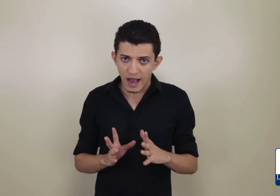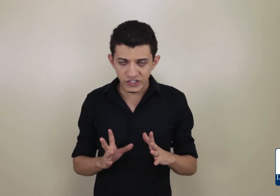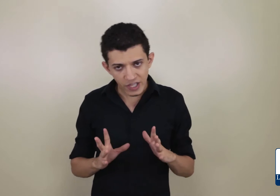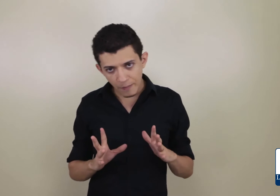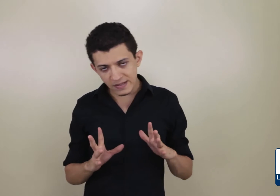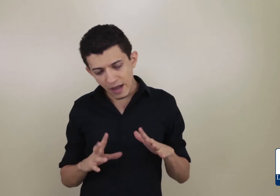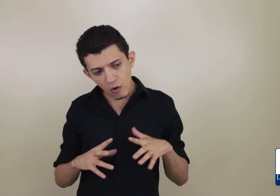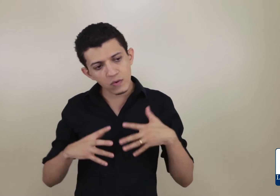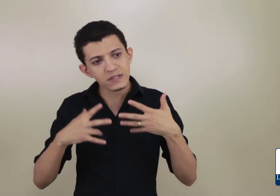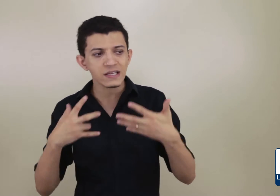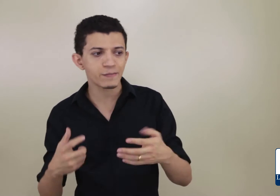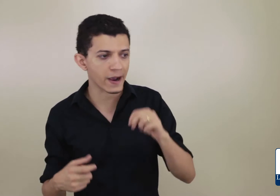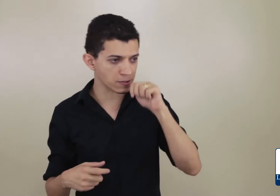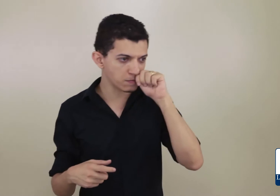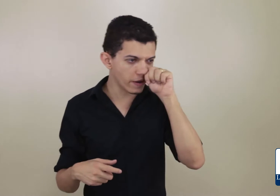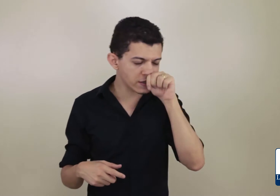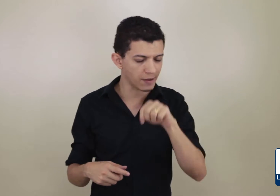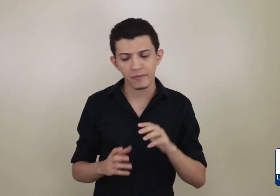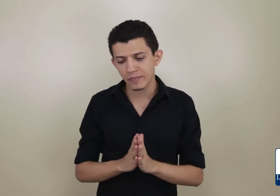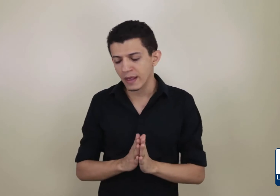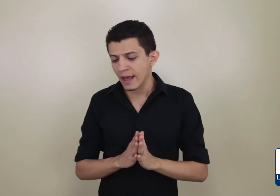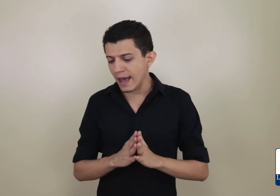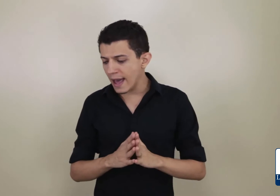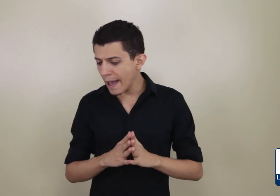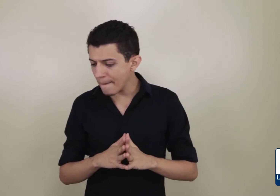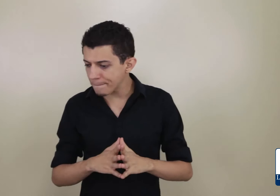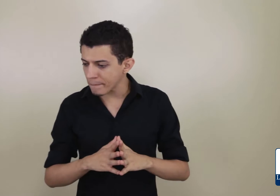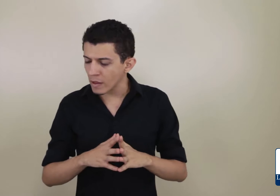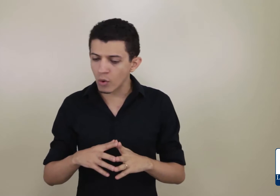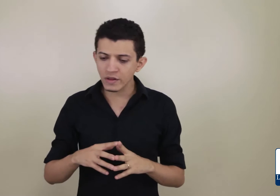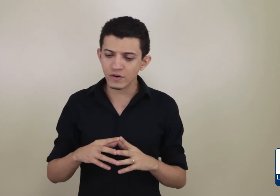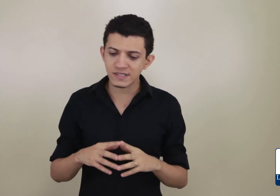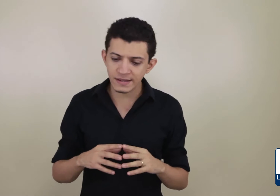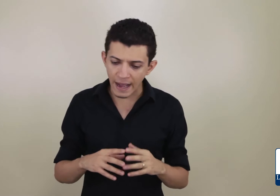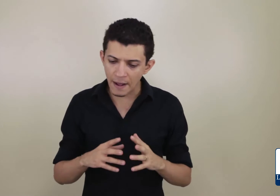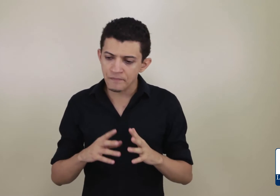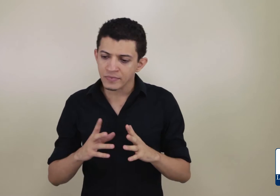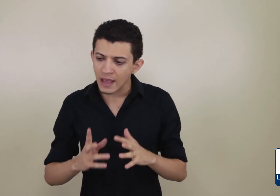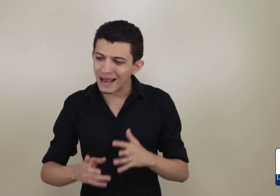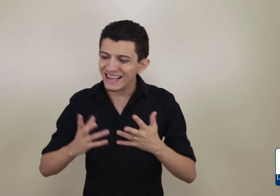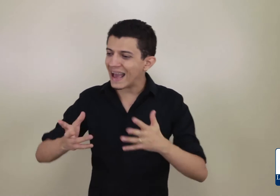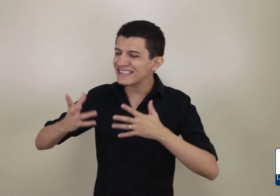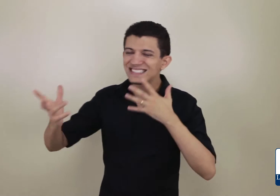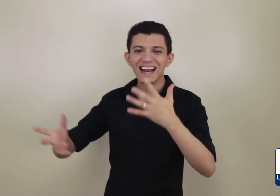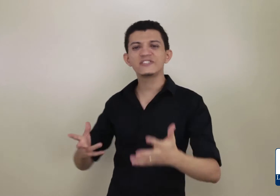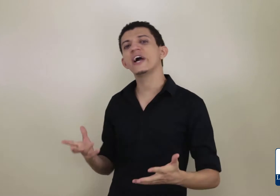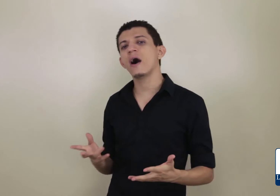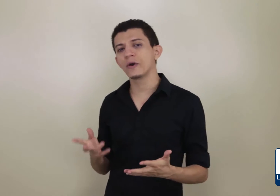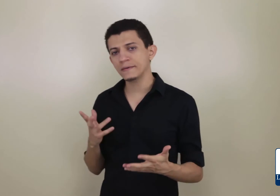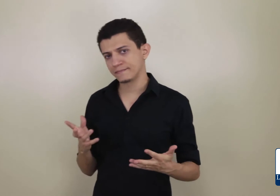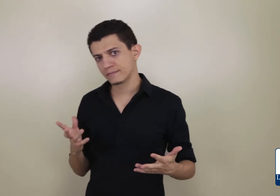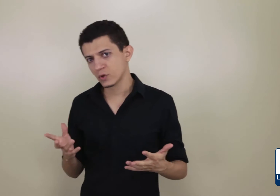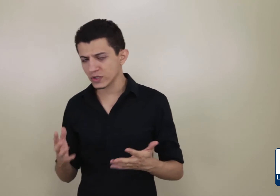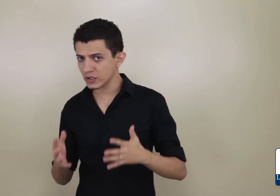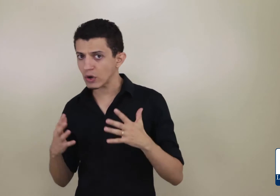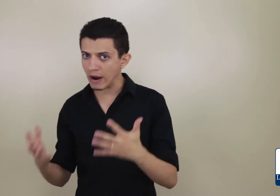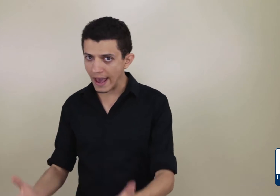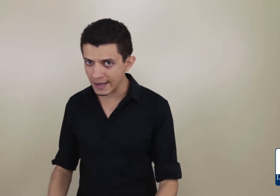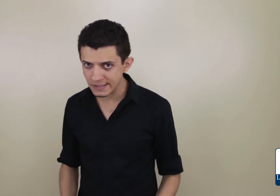A gente tem que pensar em alguns aspectos. Por exemplo, quando você está ali em sala de aula com seus colegas,